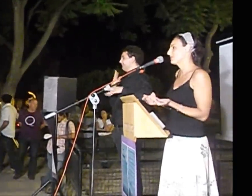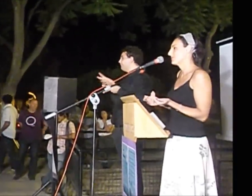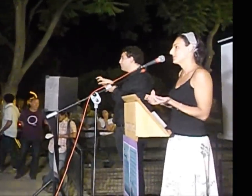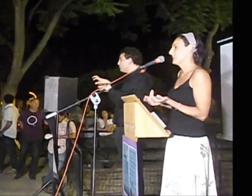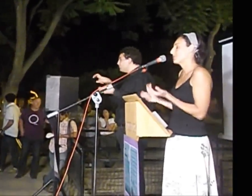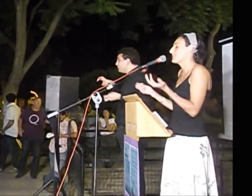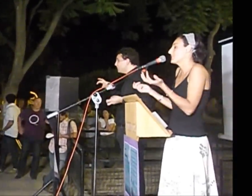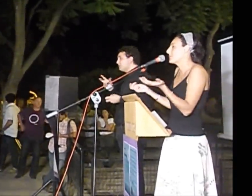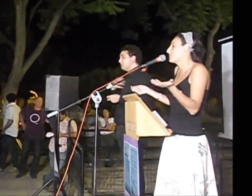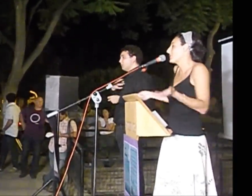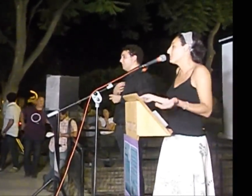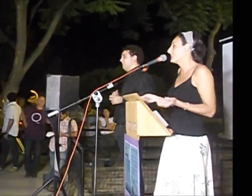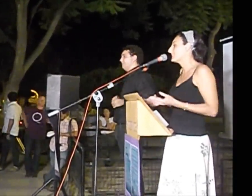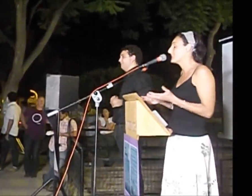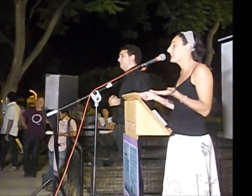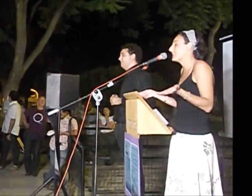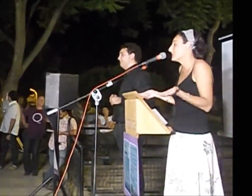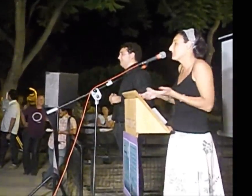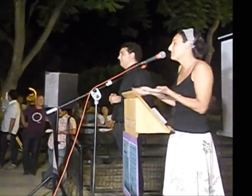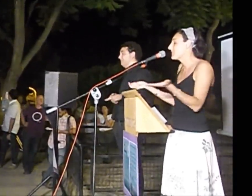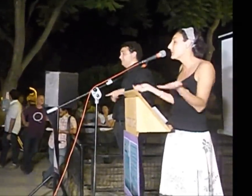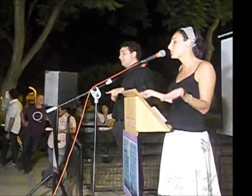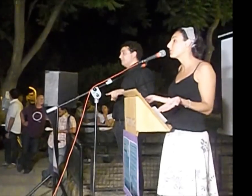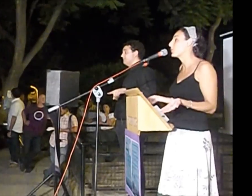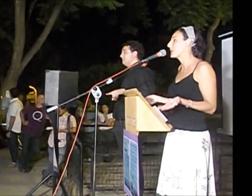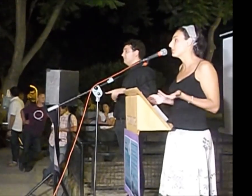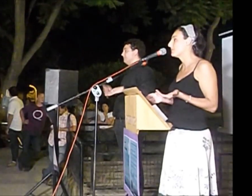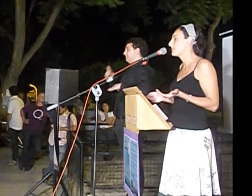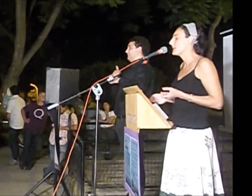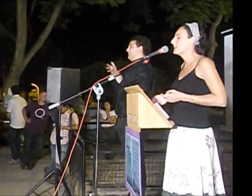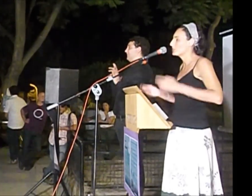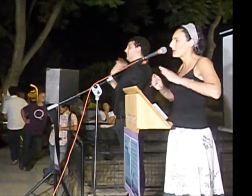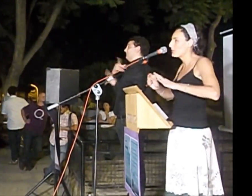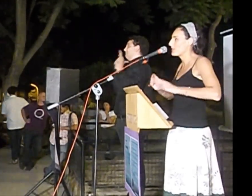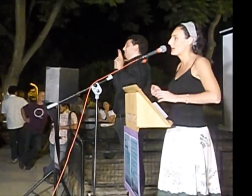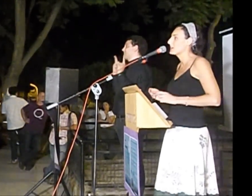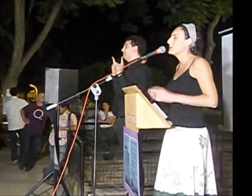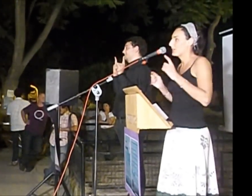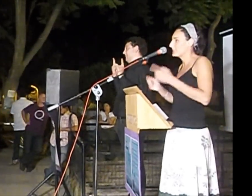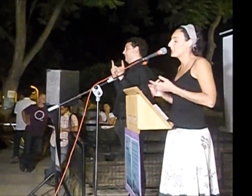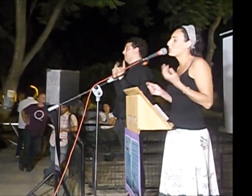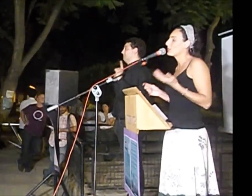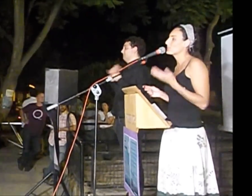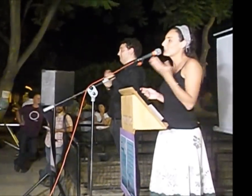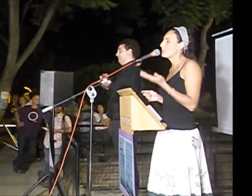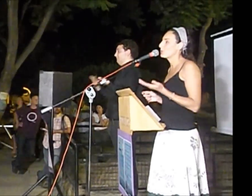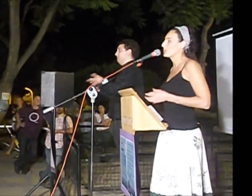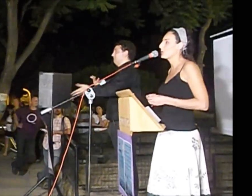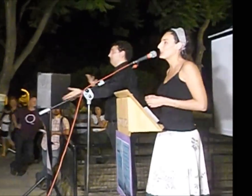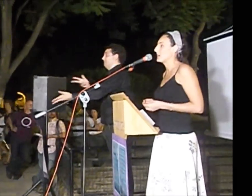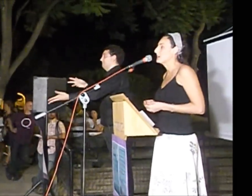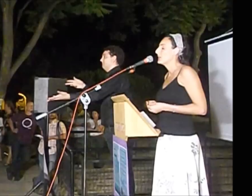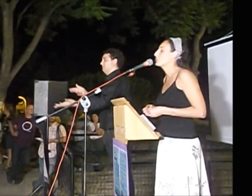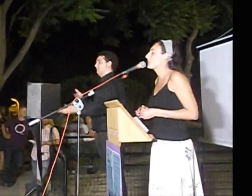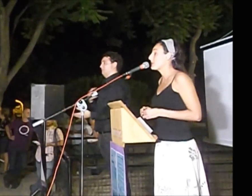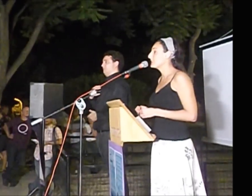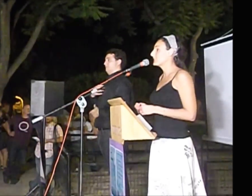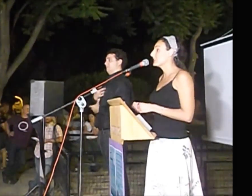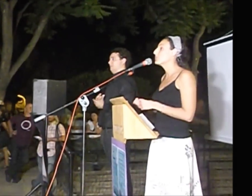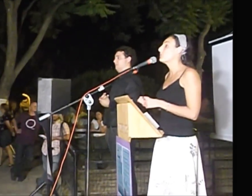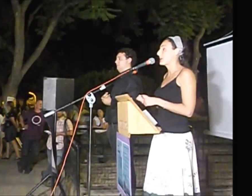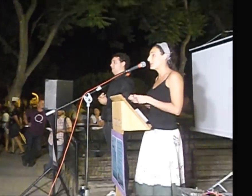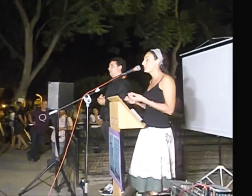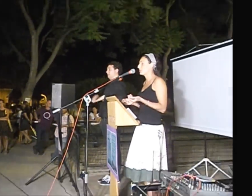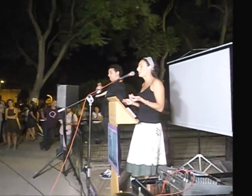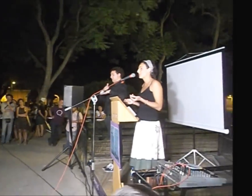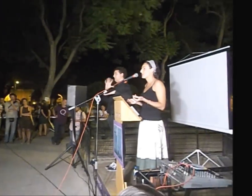impuestos. Entonces es una autoridad palestina que es un florero. Eso para empezar. Para seguir, una cosa que tampoco se cuenta. La autoridad palestina